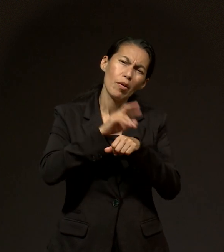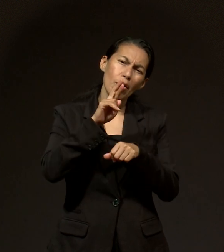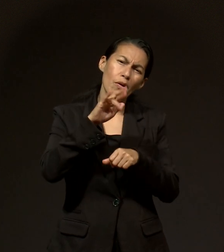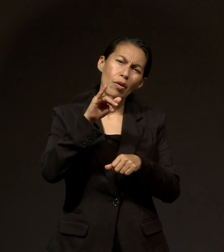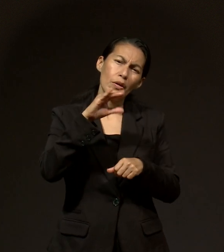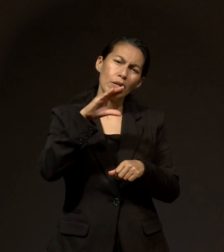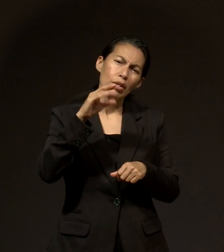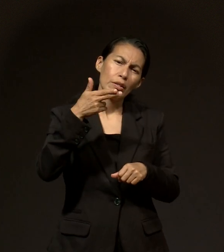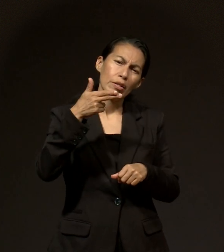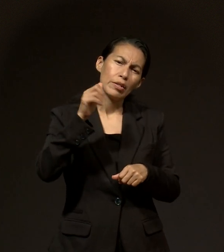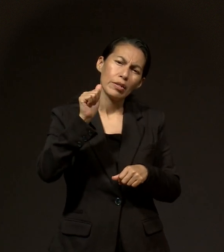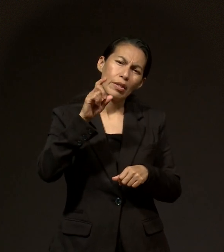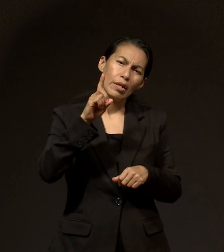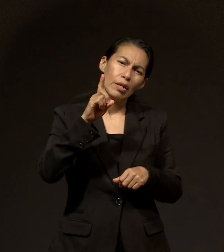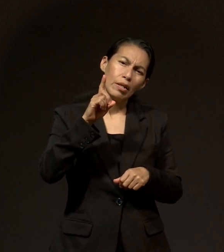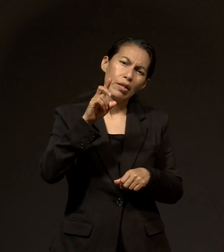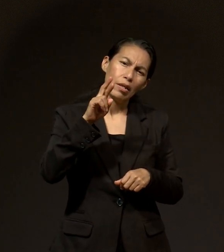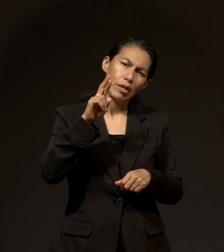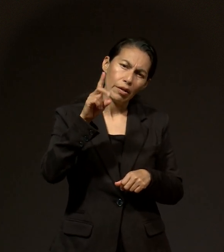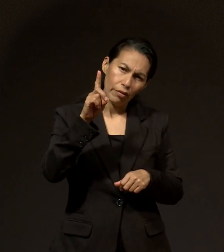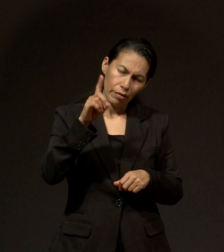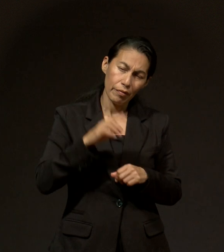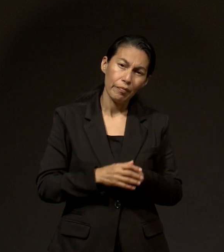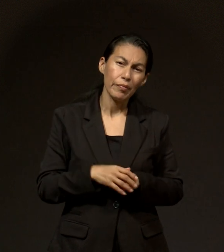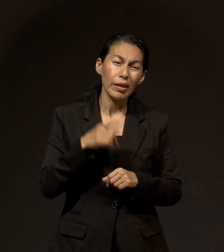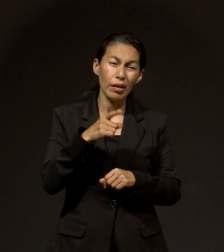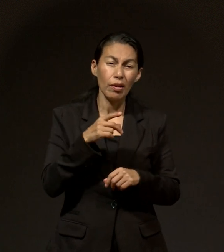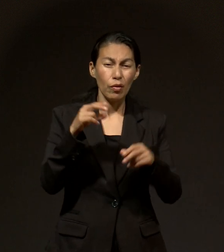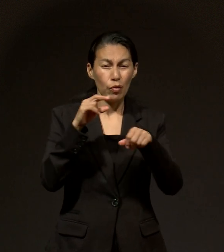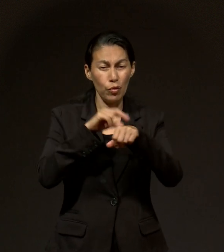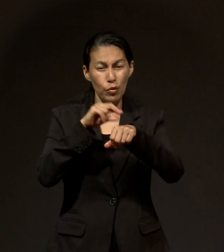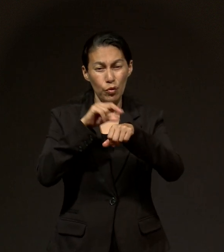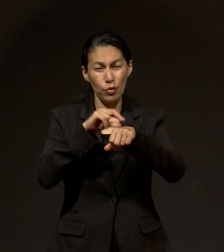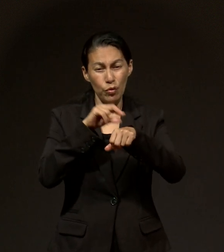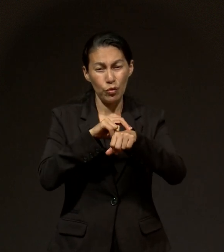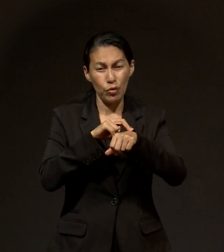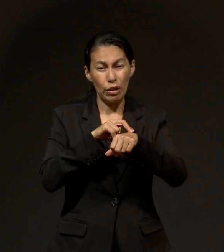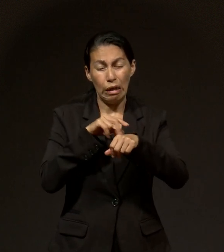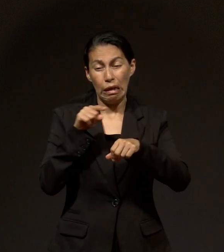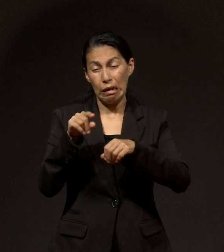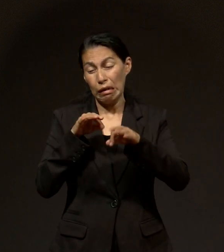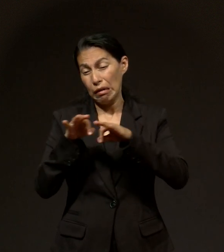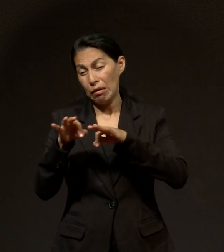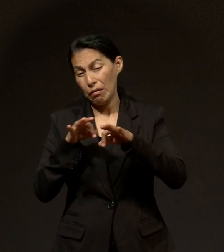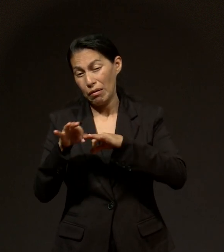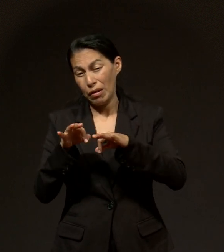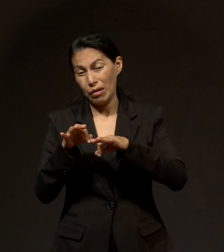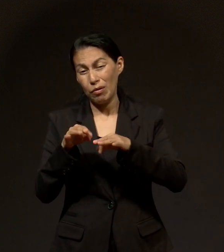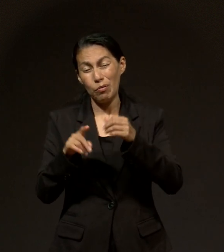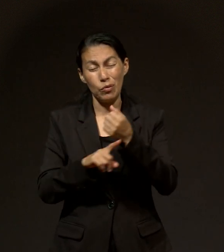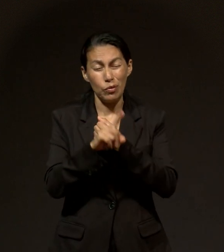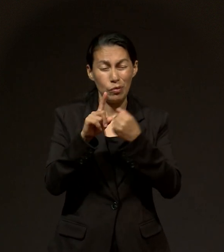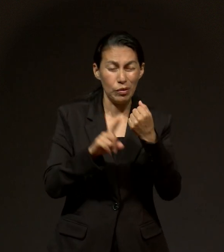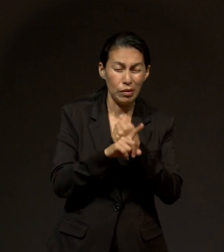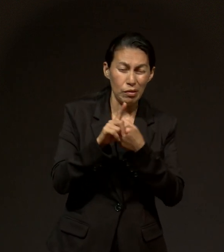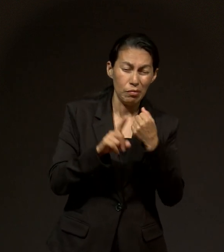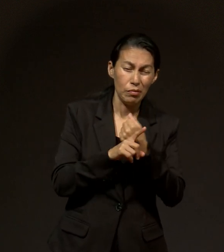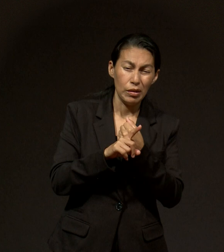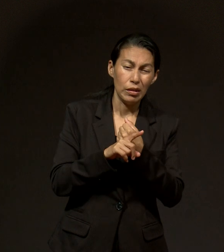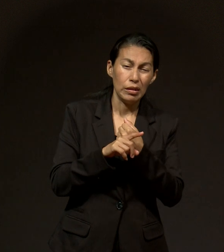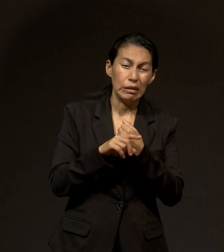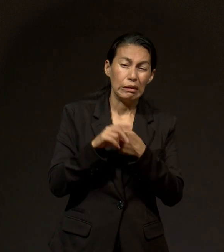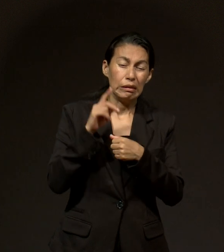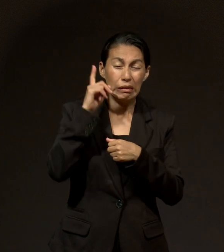Él es doctor Oro para que abra su corazón a Dios Tiene problemas en su trabajo Y corre el peligro de que el Estado